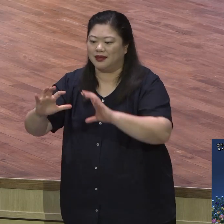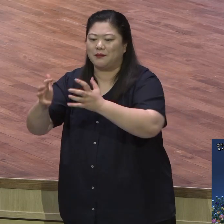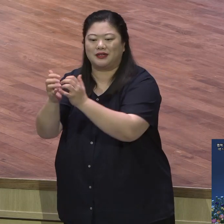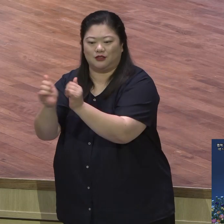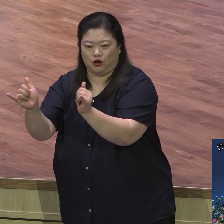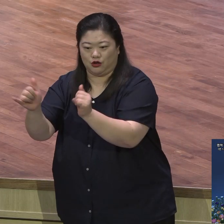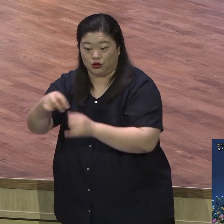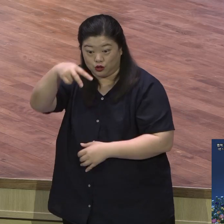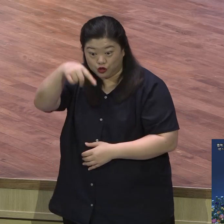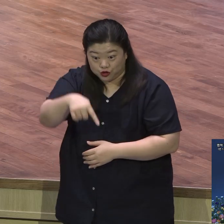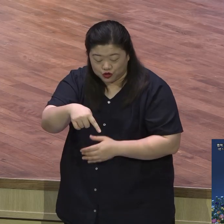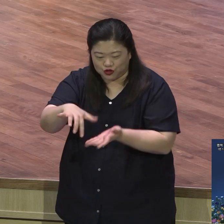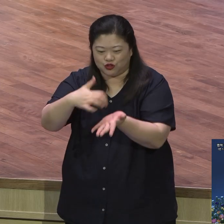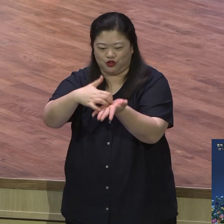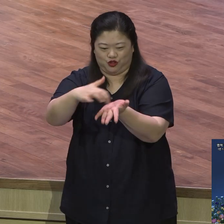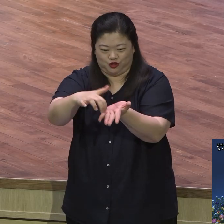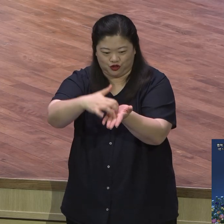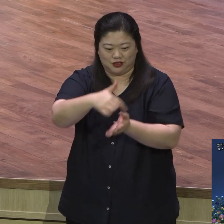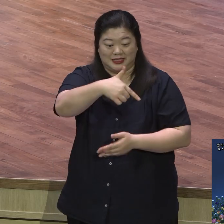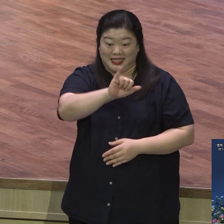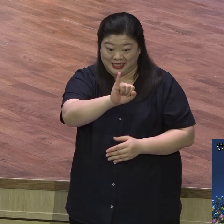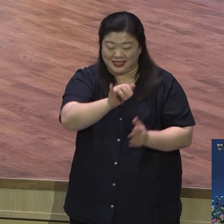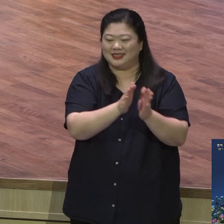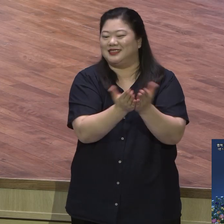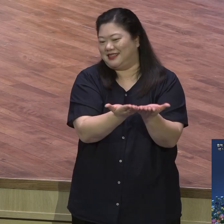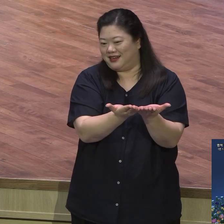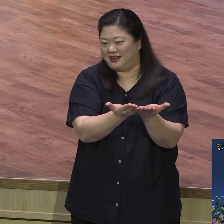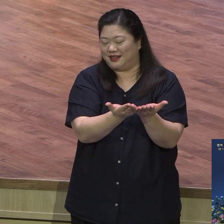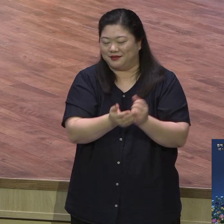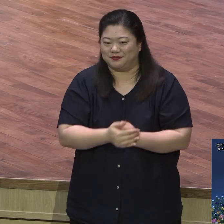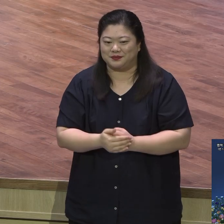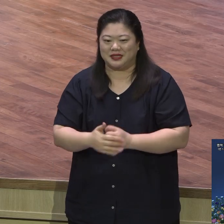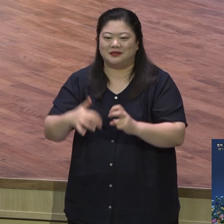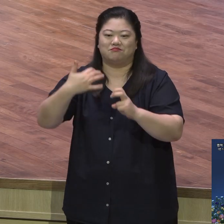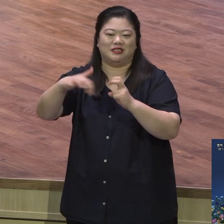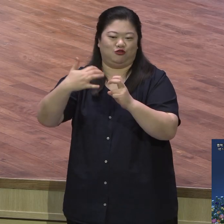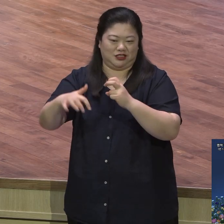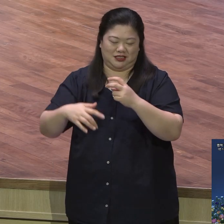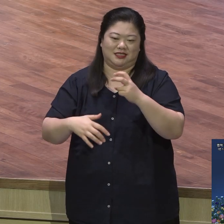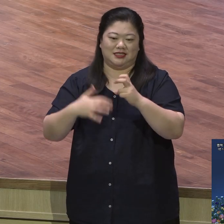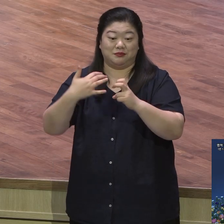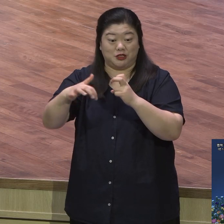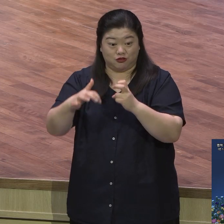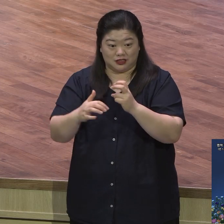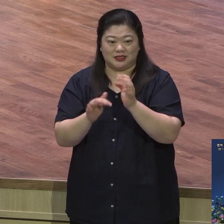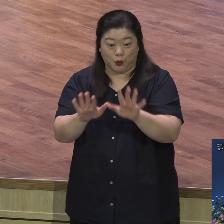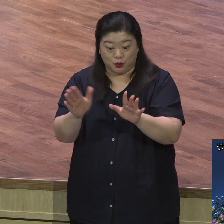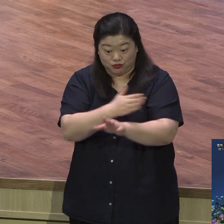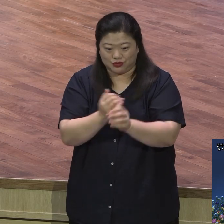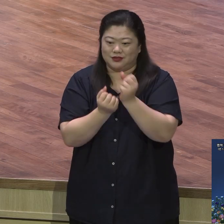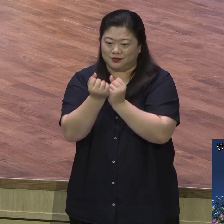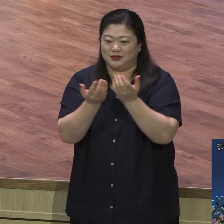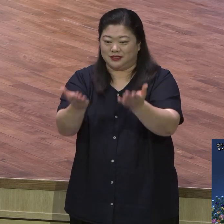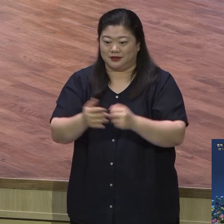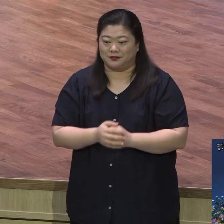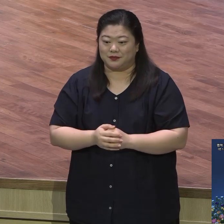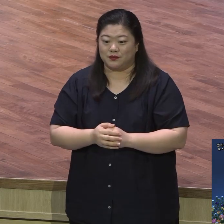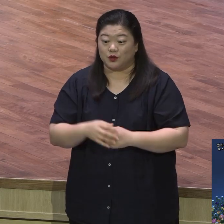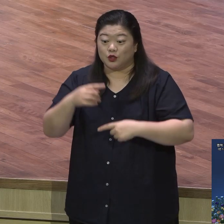말씀입니다. 백성의 숫자 이스라엘 백성의 숫자 민숙이를 숫자를 기록했다. 그래서 영어로는